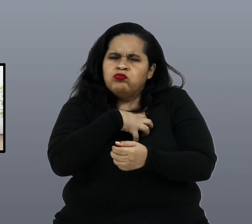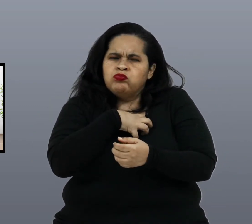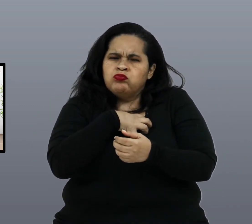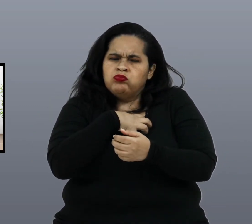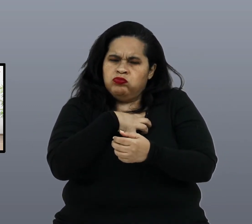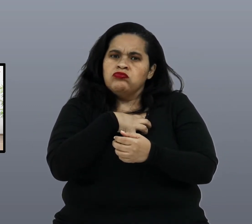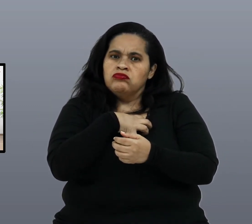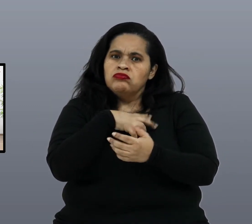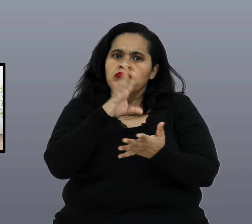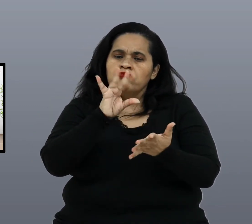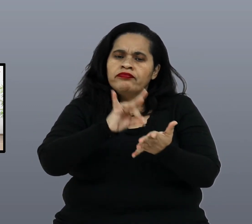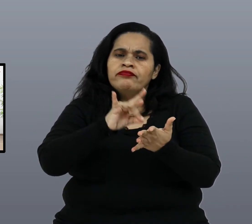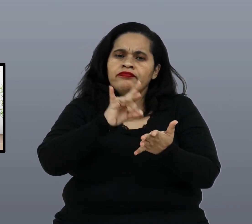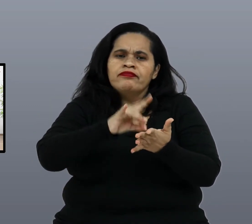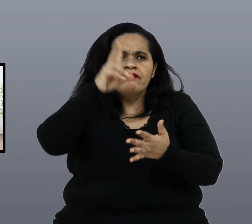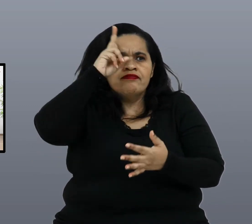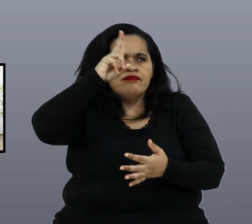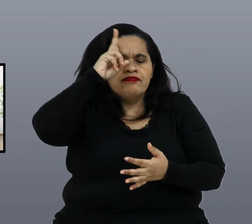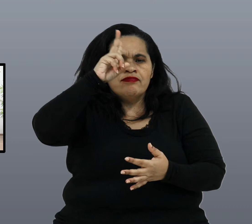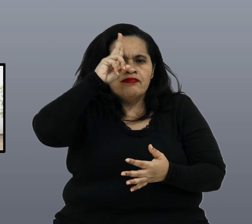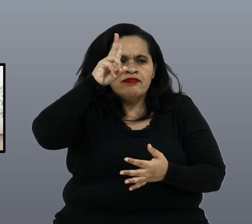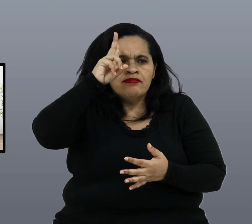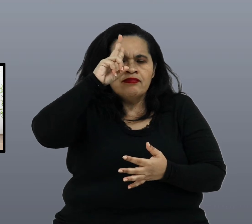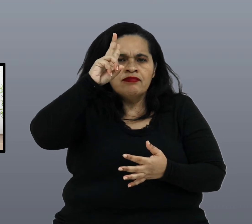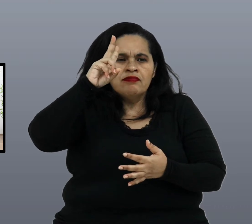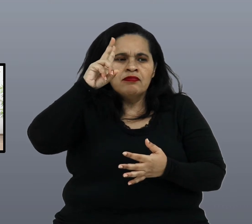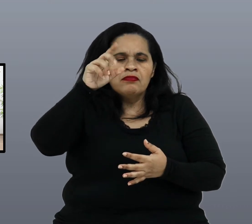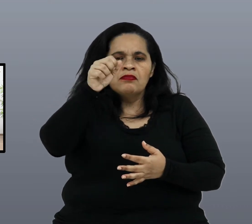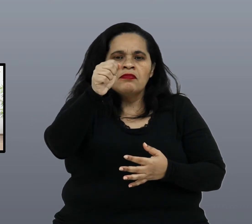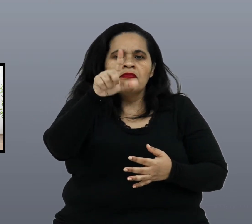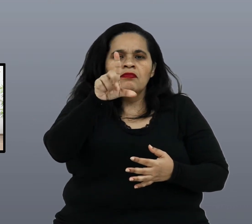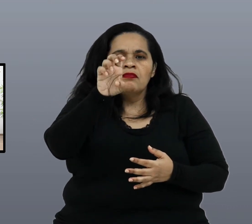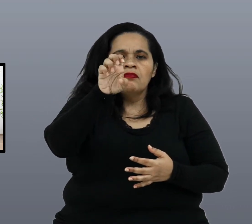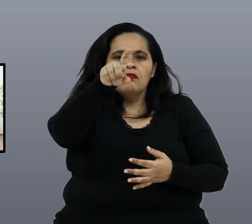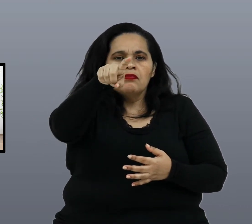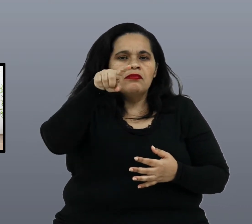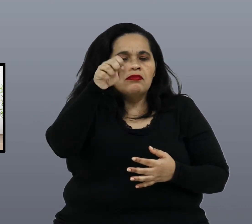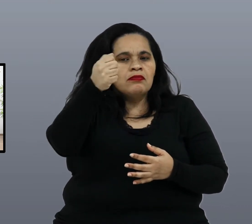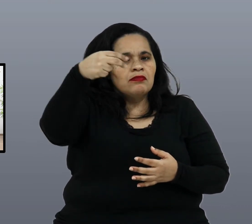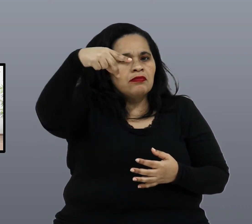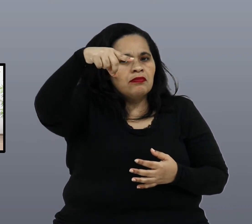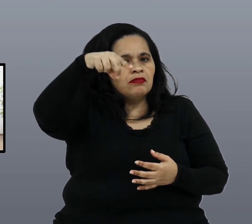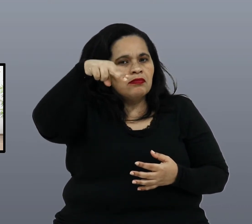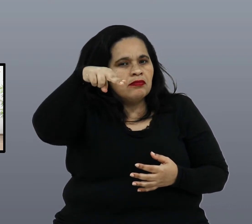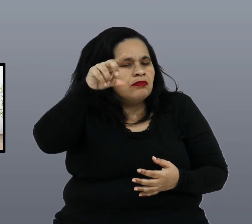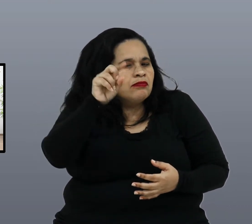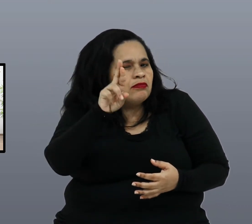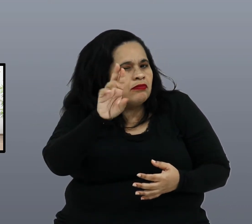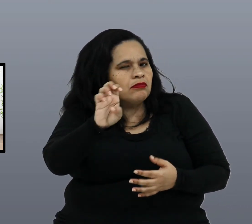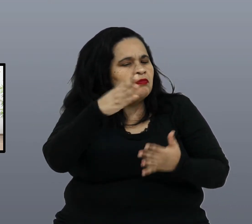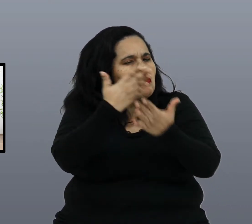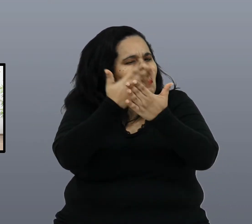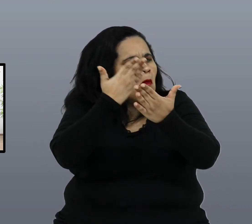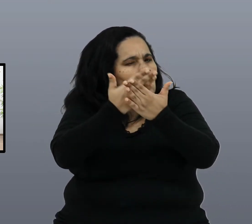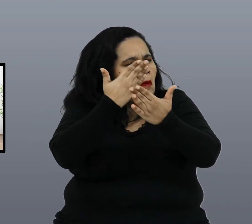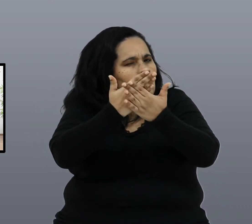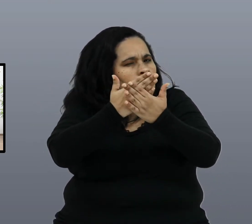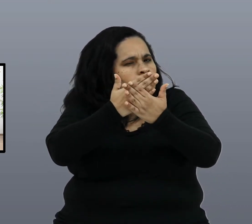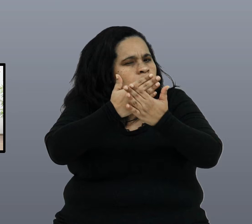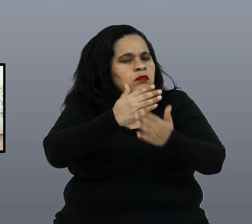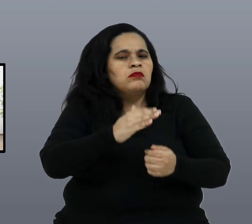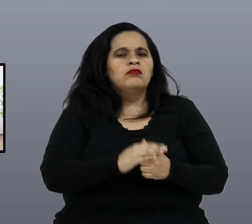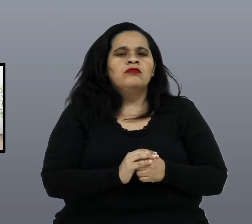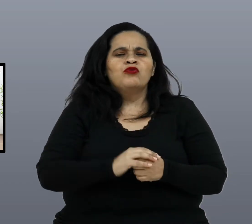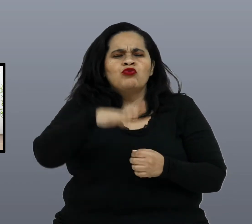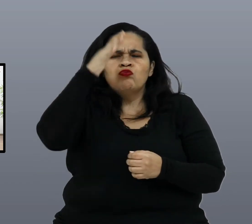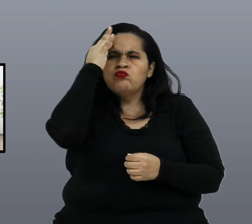surpreendente. A gente lembrar que Alexandre, ele era um estudante de filosofia, era discípulo,